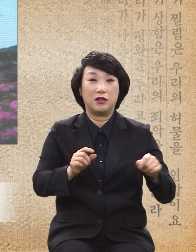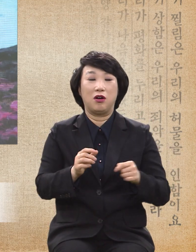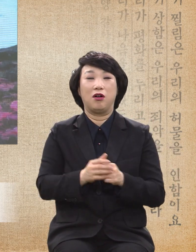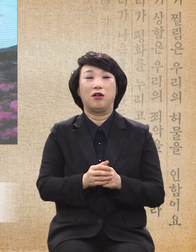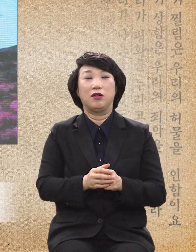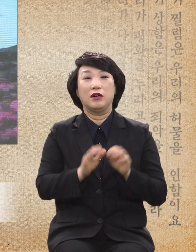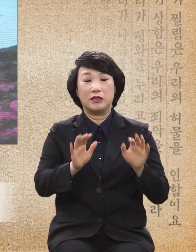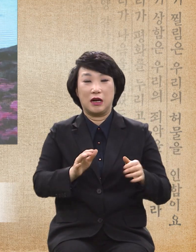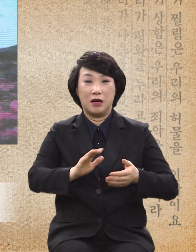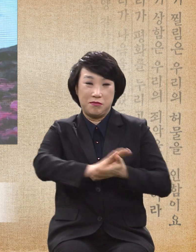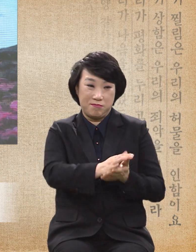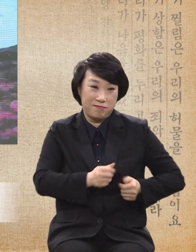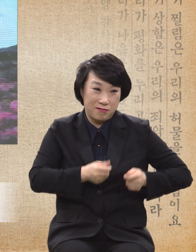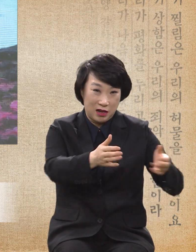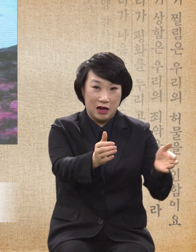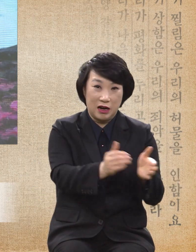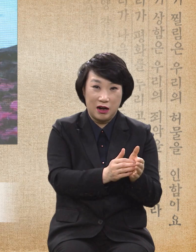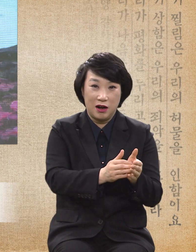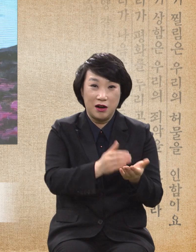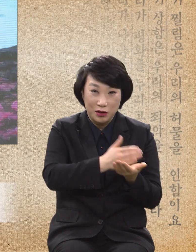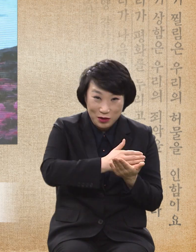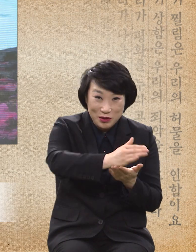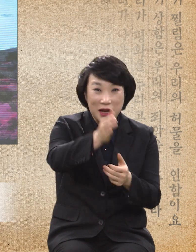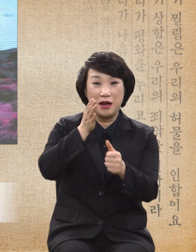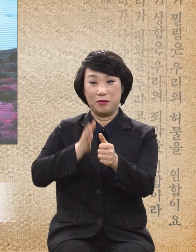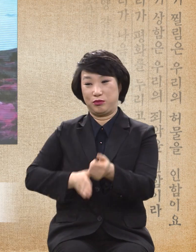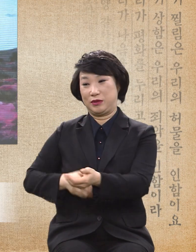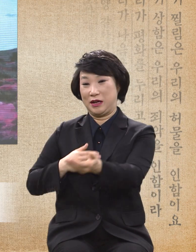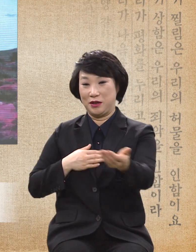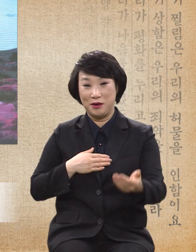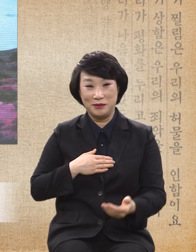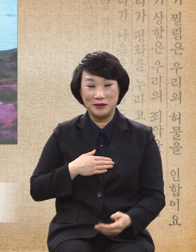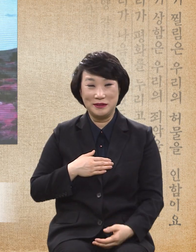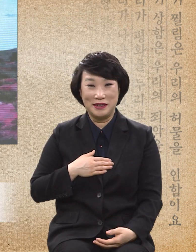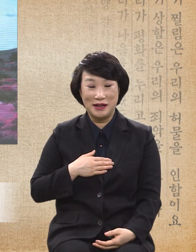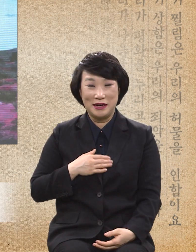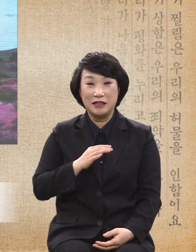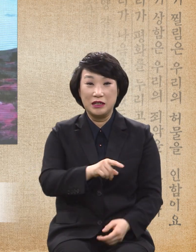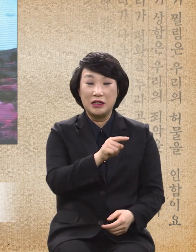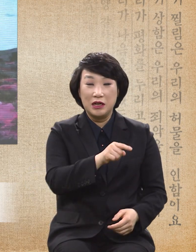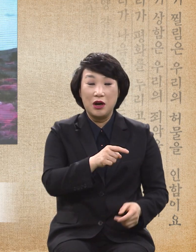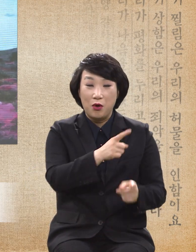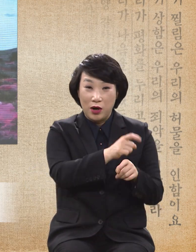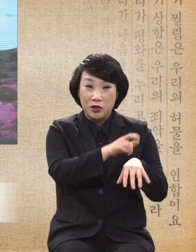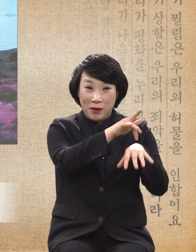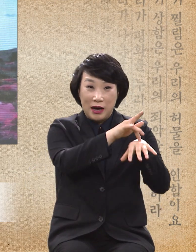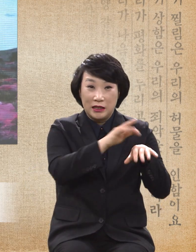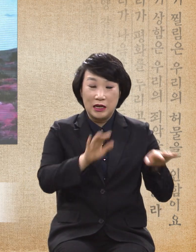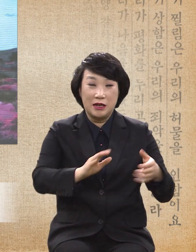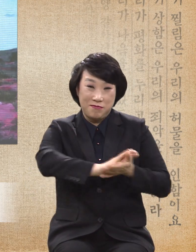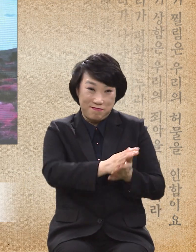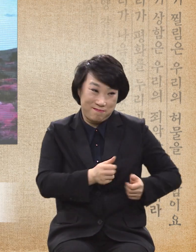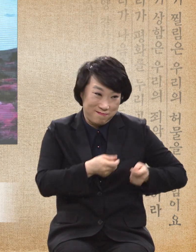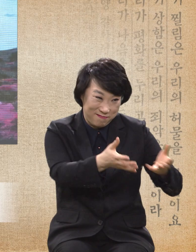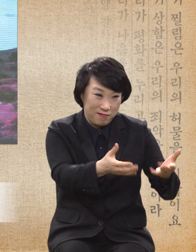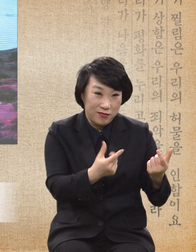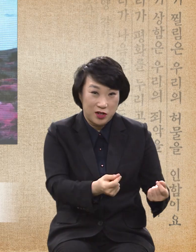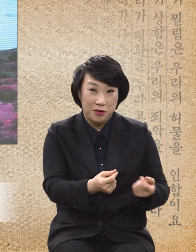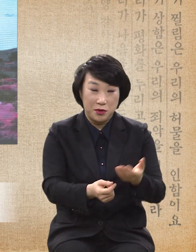그리고 잔인하게 파괴시켜 쫓아내 버려라. 적을 아버지